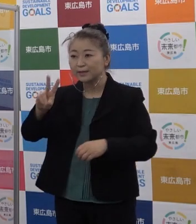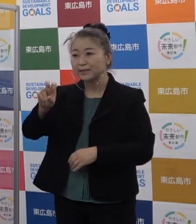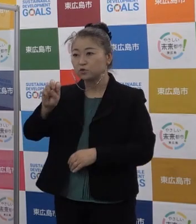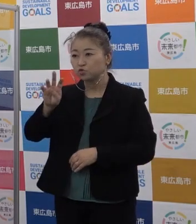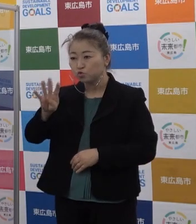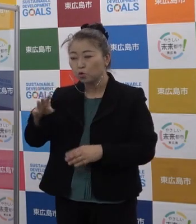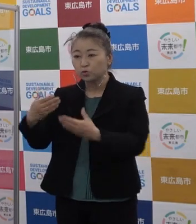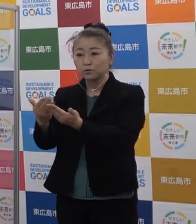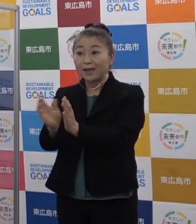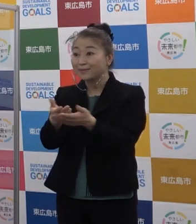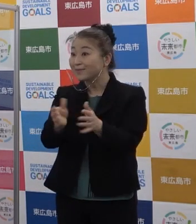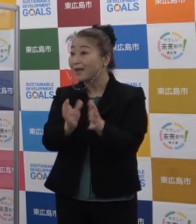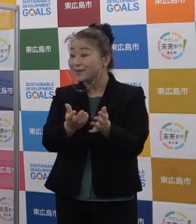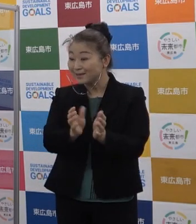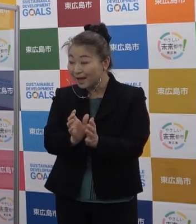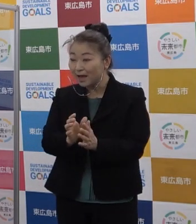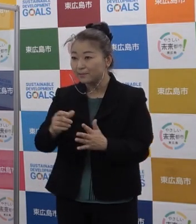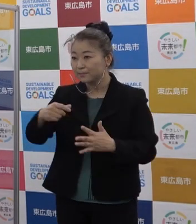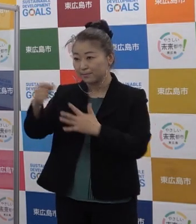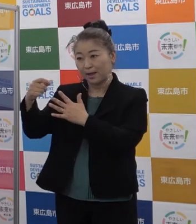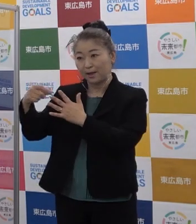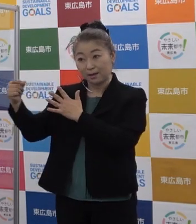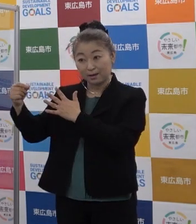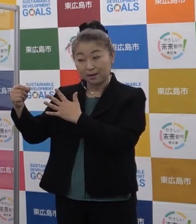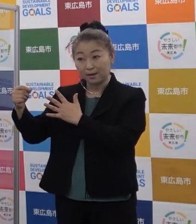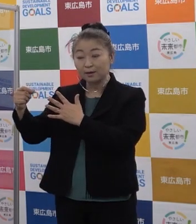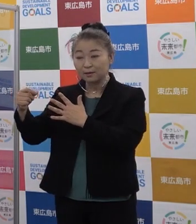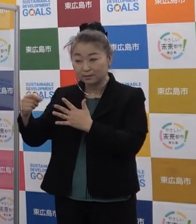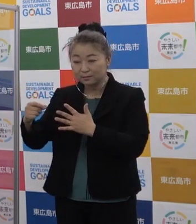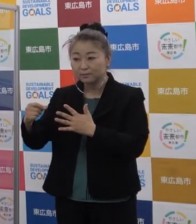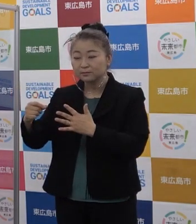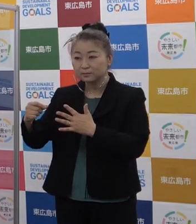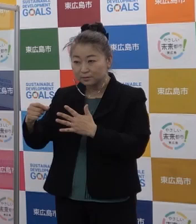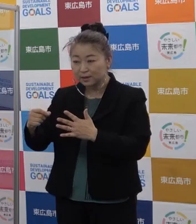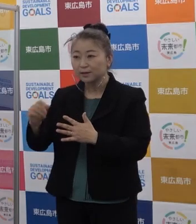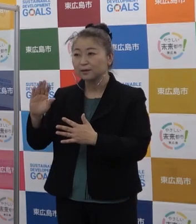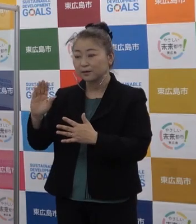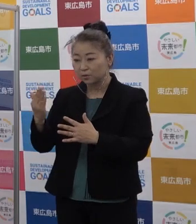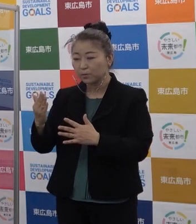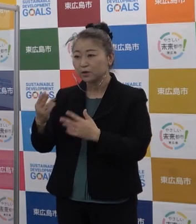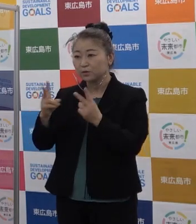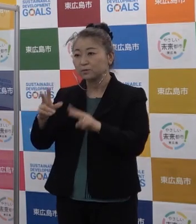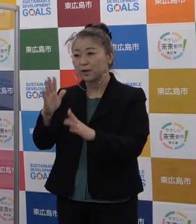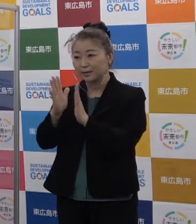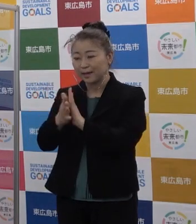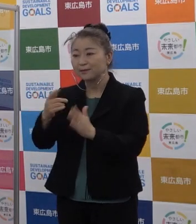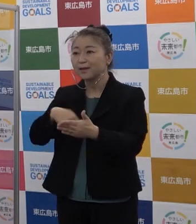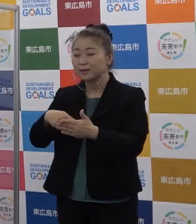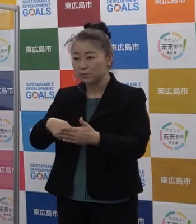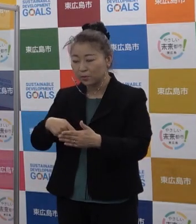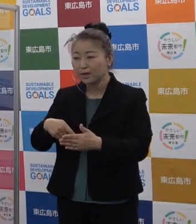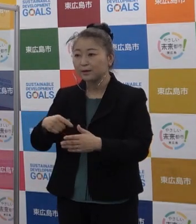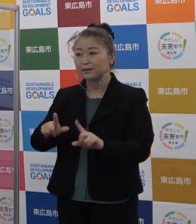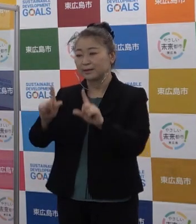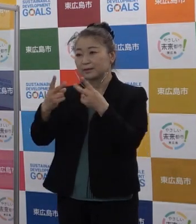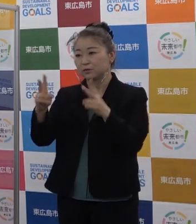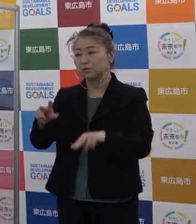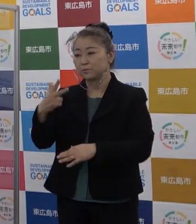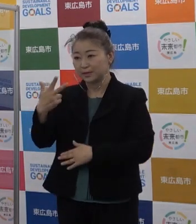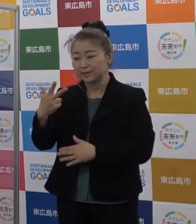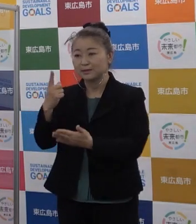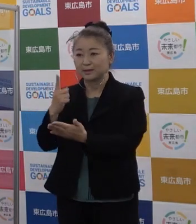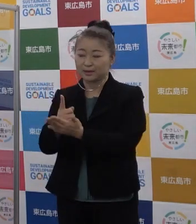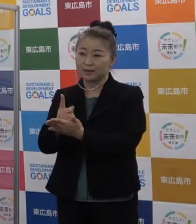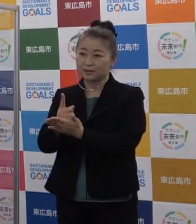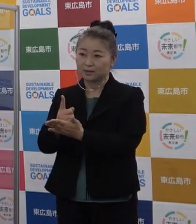が採択されましたけれども、県内では和菓子だけである。ちなみに広島県は昨